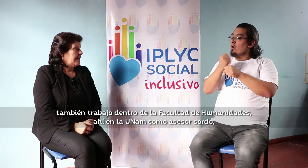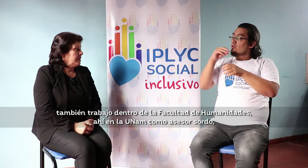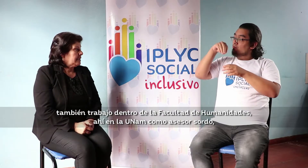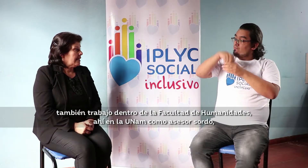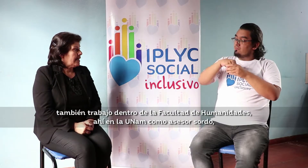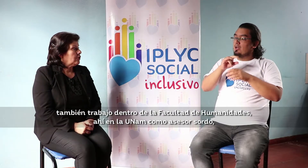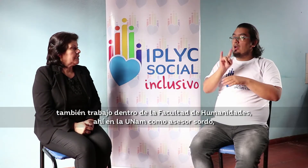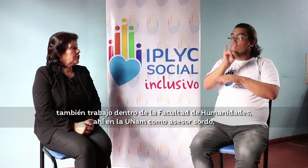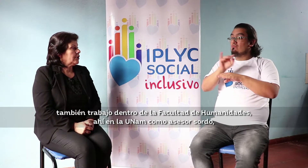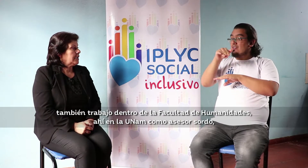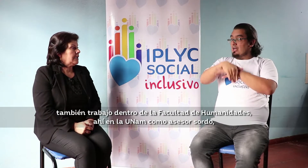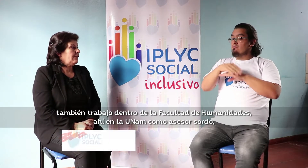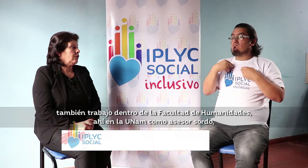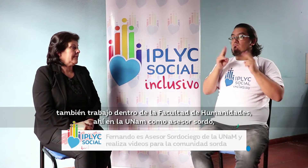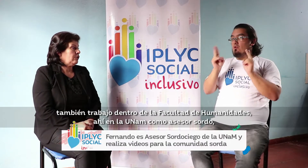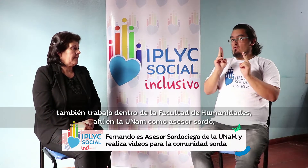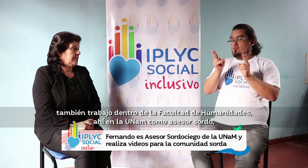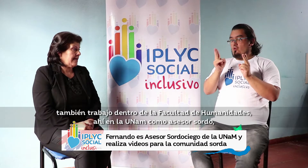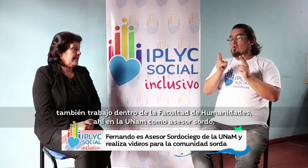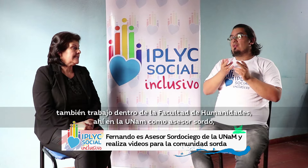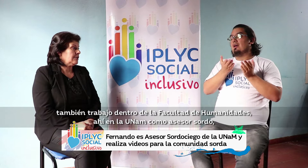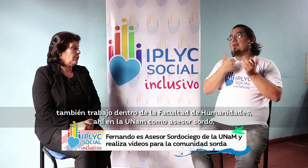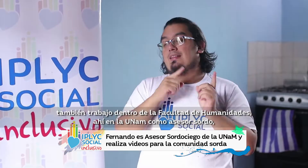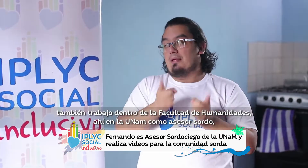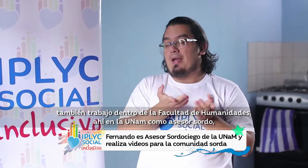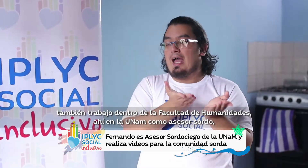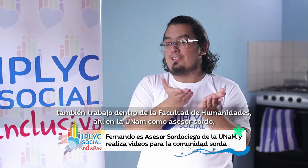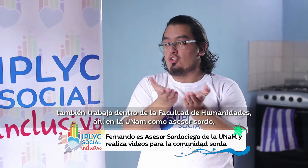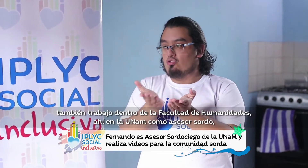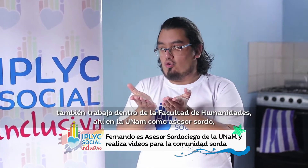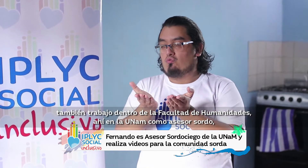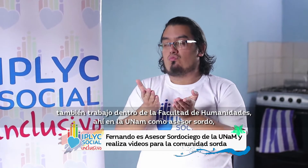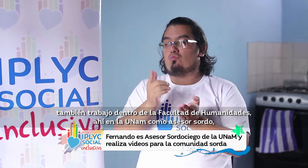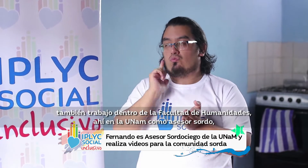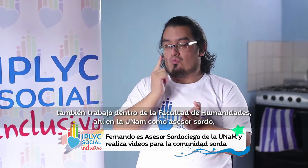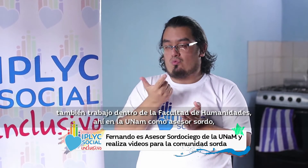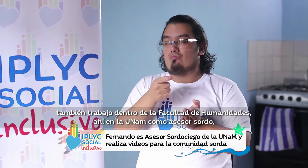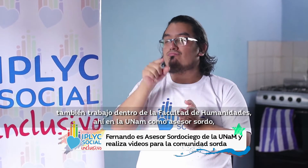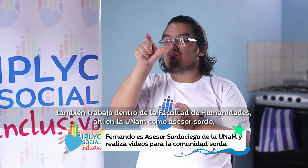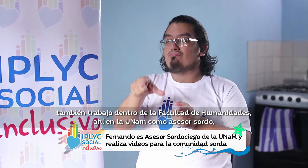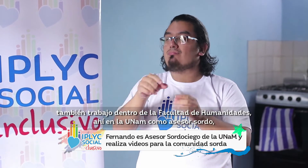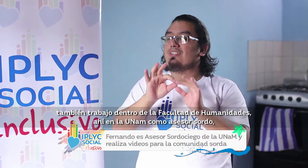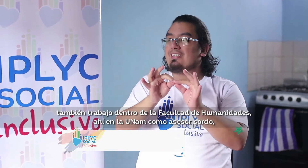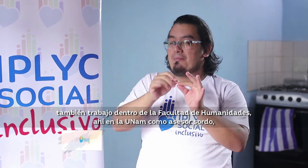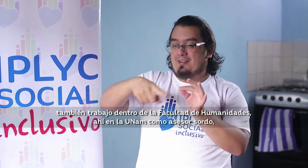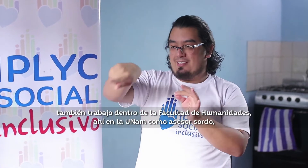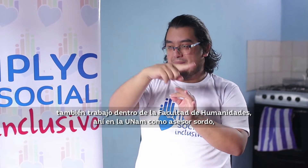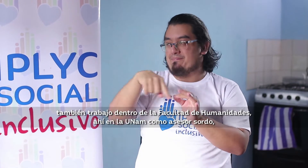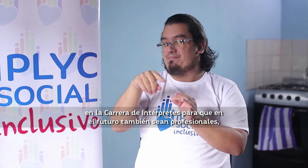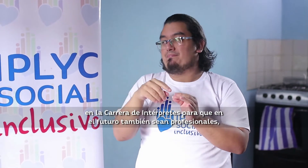También trabajo dentro de la Facultad de Humanidades y como profesor ahí en la UNAM, como asesor sordo en la carrera